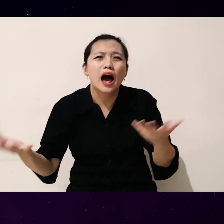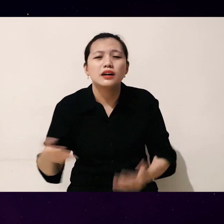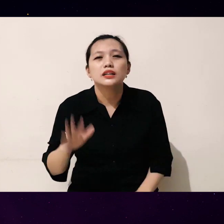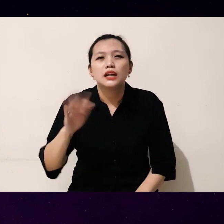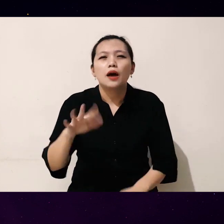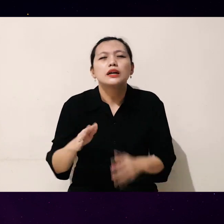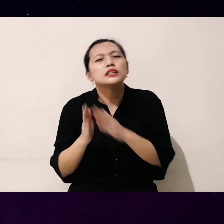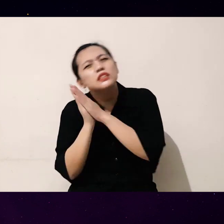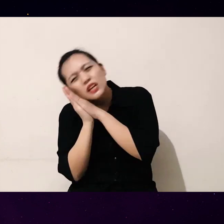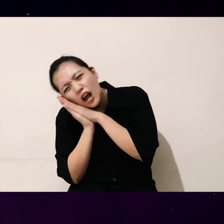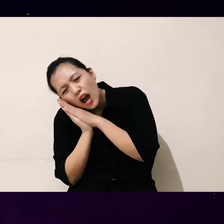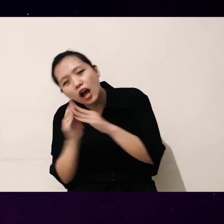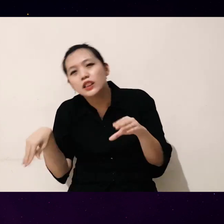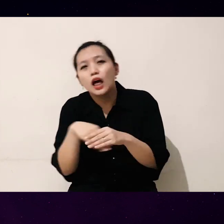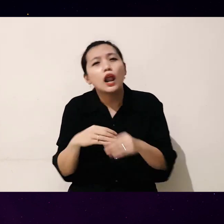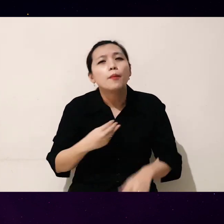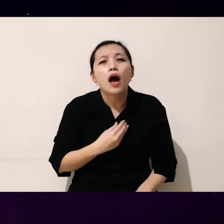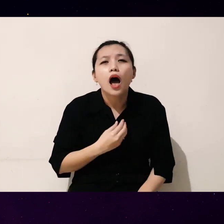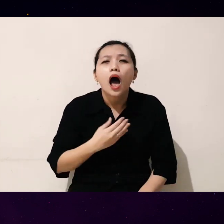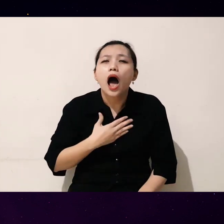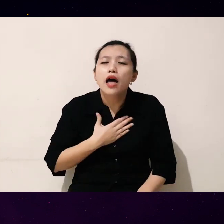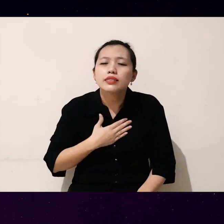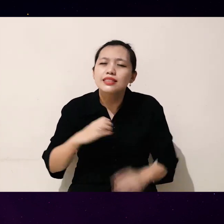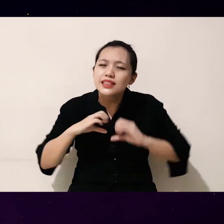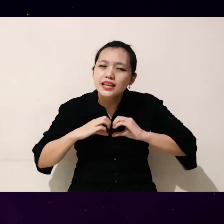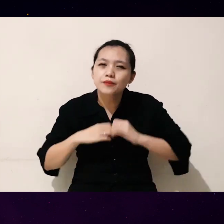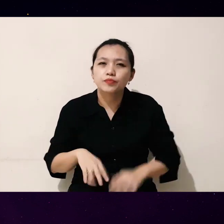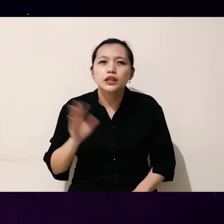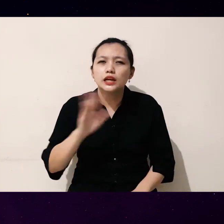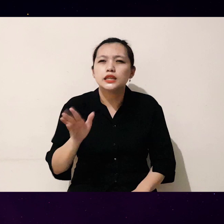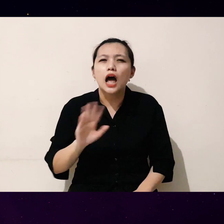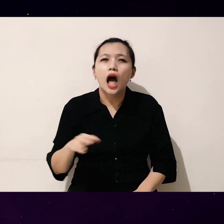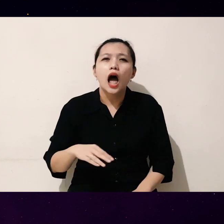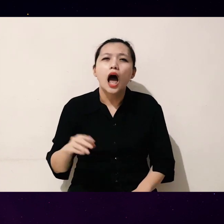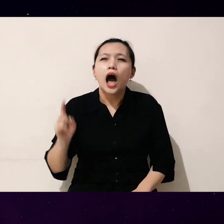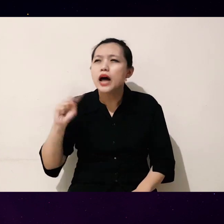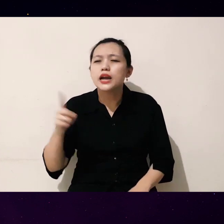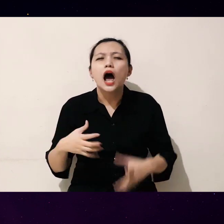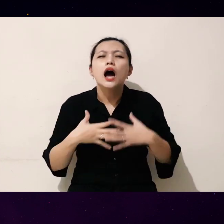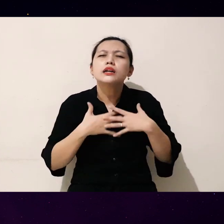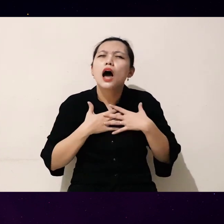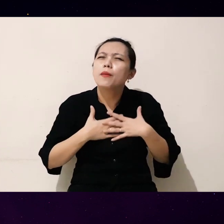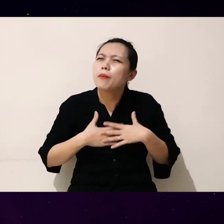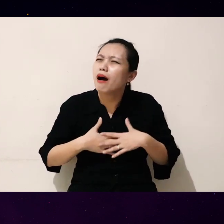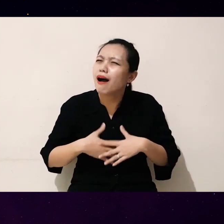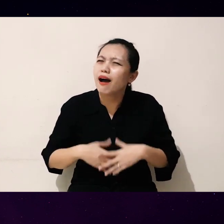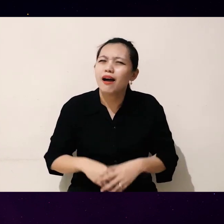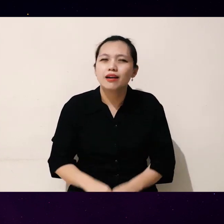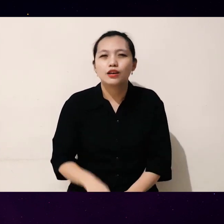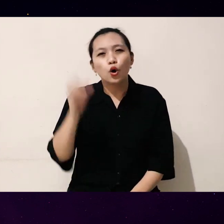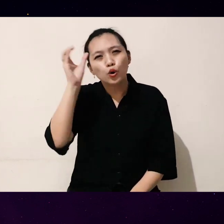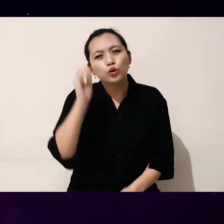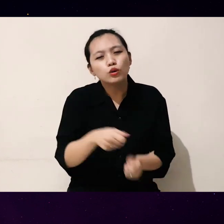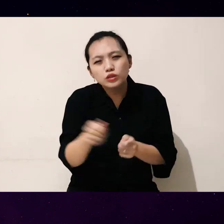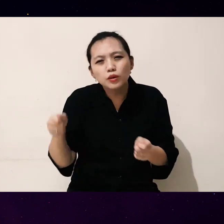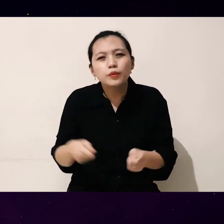yang tidak tahu berjalan kemana dalam kehidupan mereka, bagi anak-anak-Mu yang tidak beristirahat dalam hatinya,